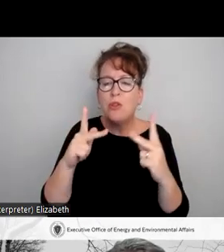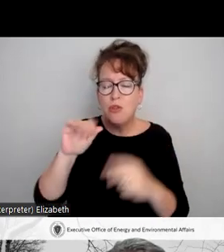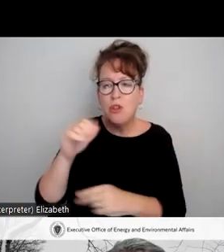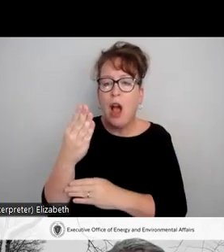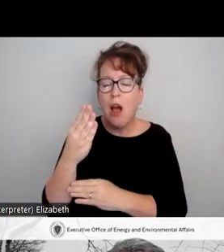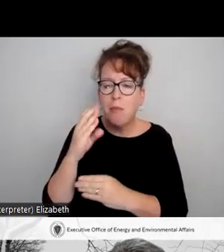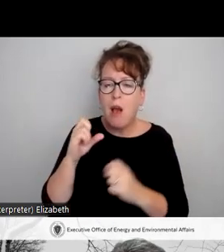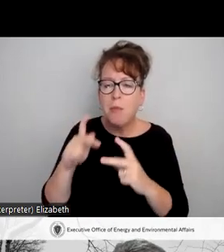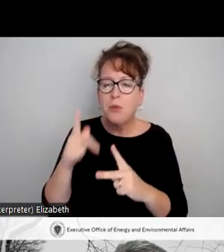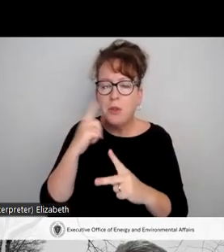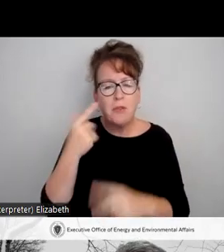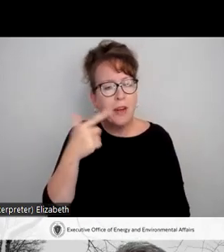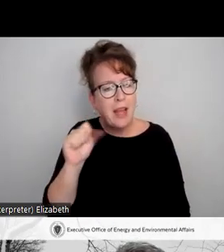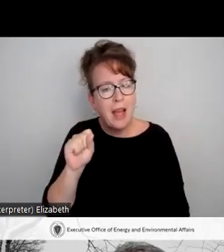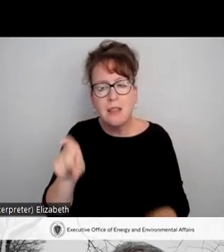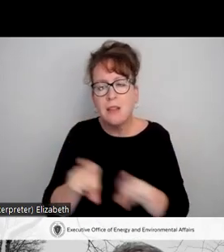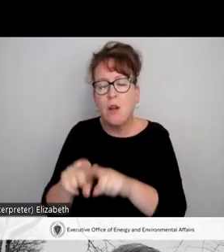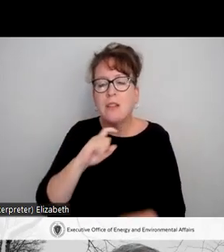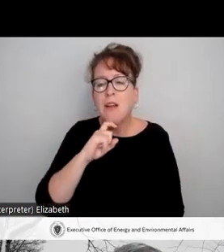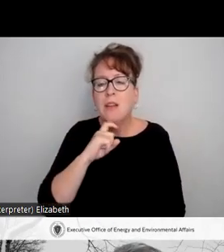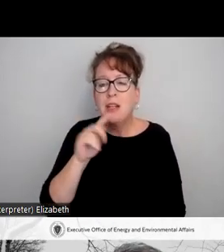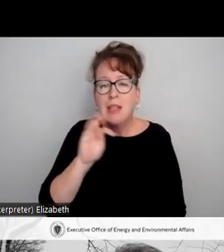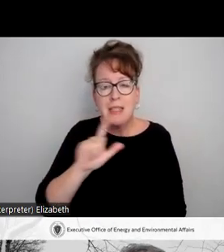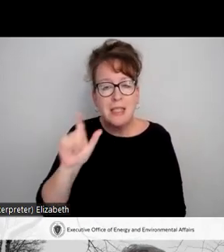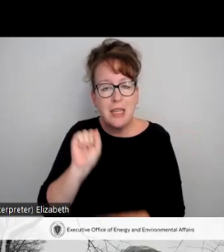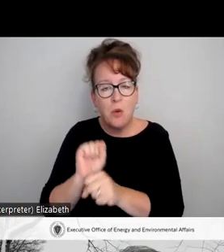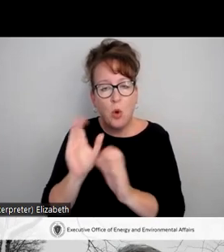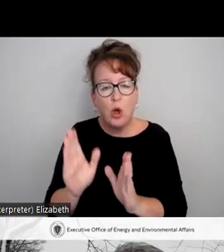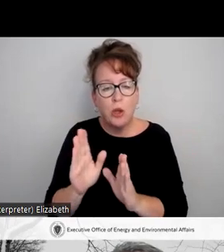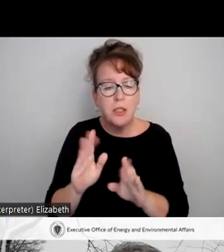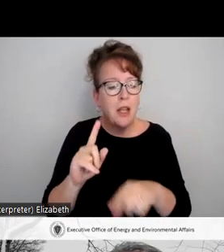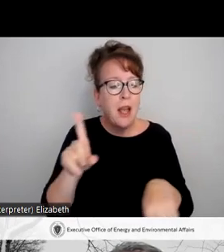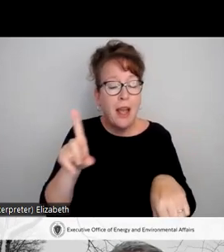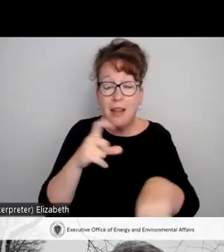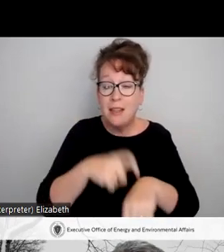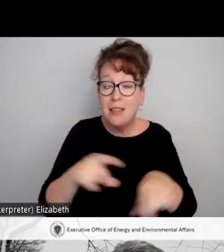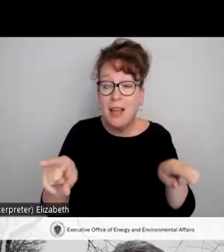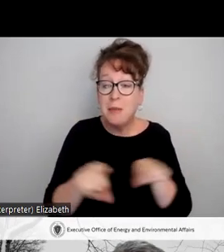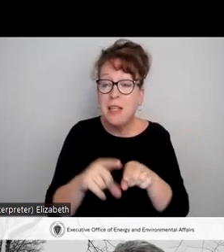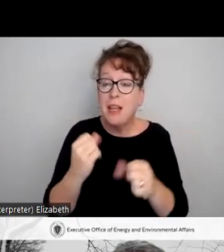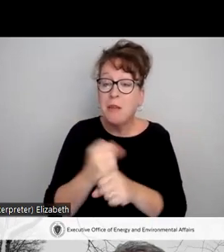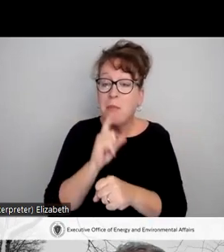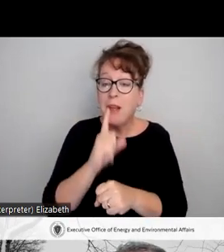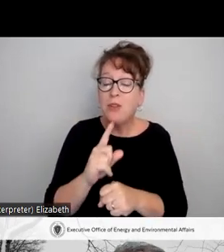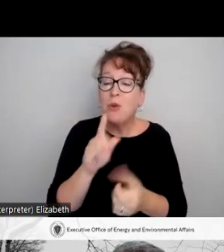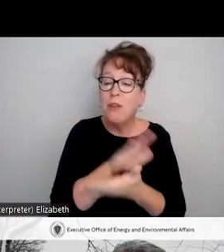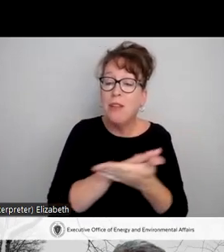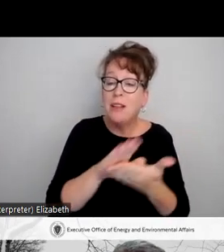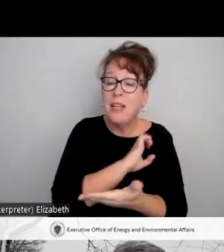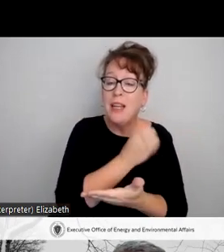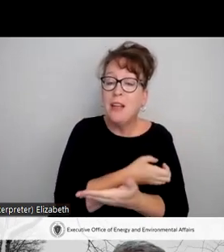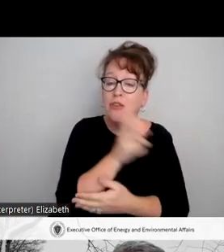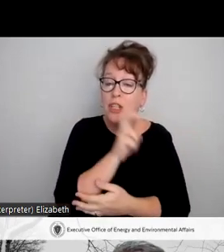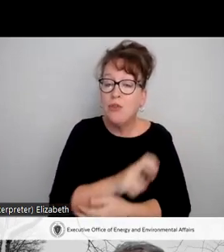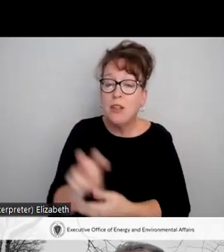buenas oportunidades de trabajo para las trabajadores de la industria de gas eh